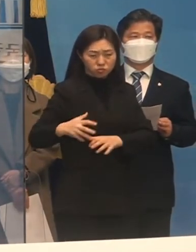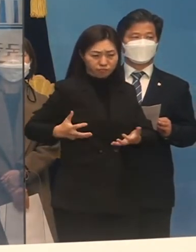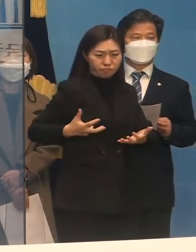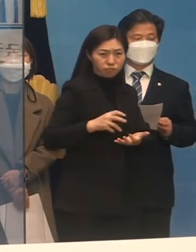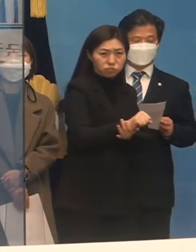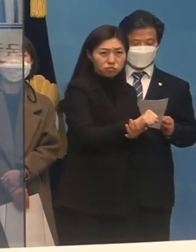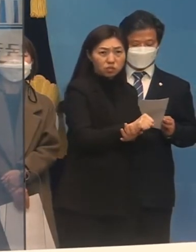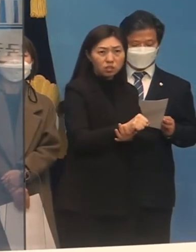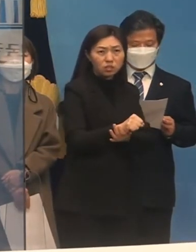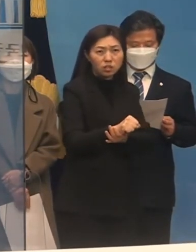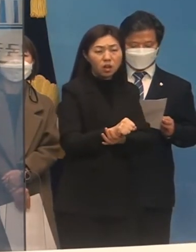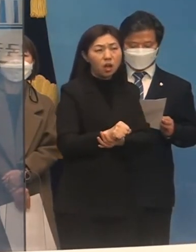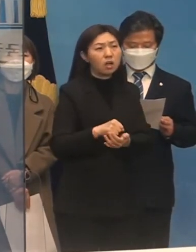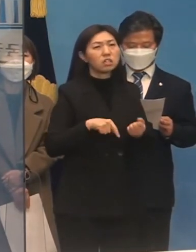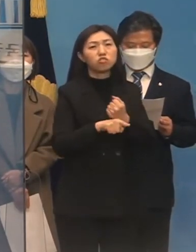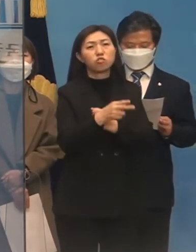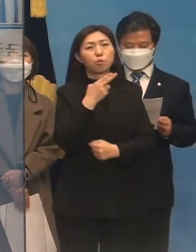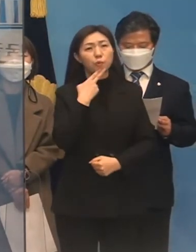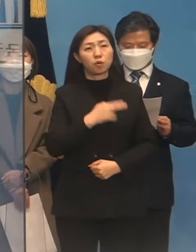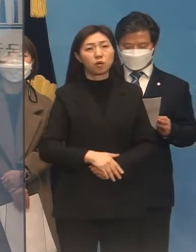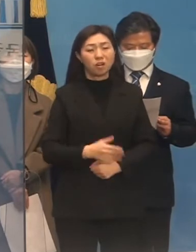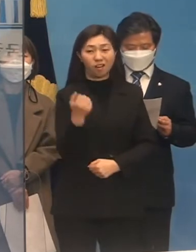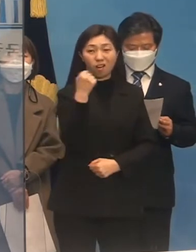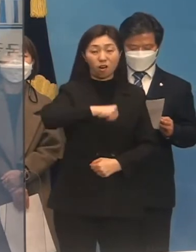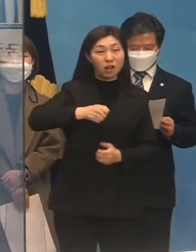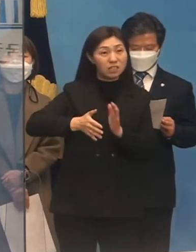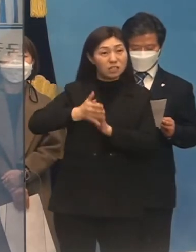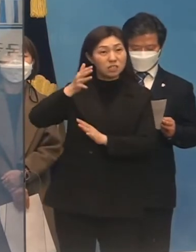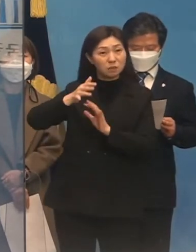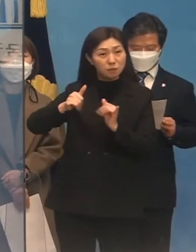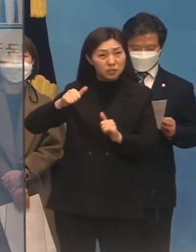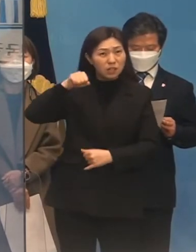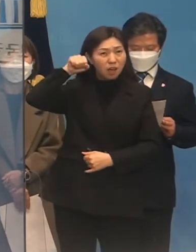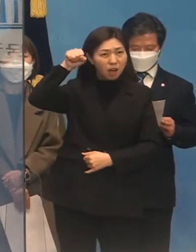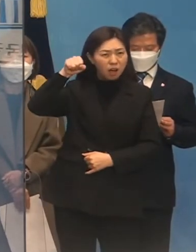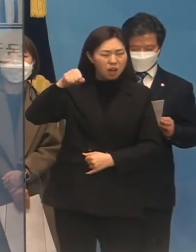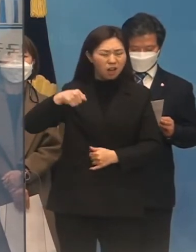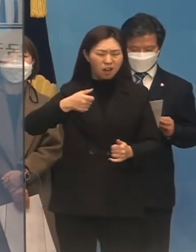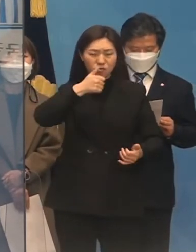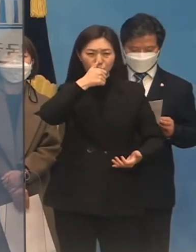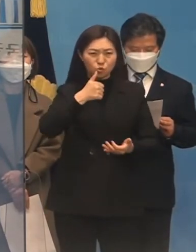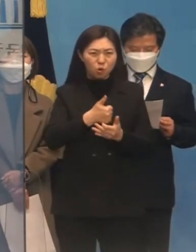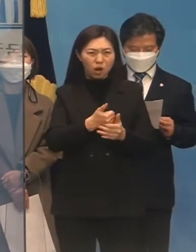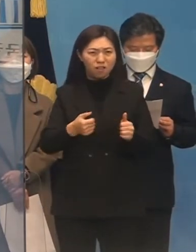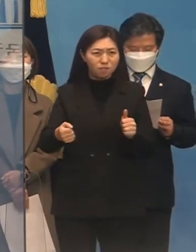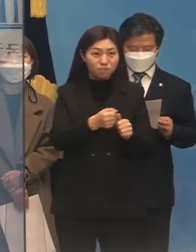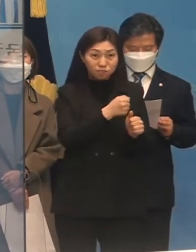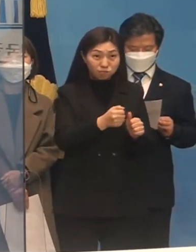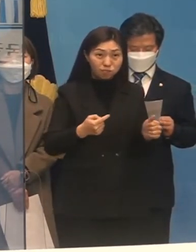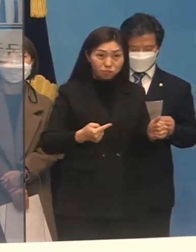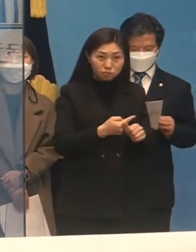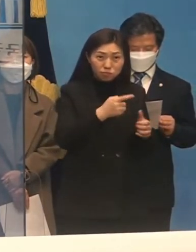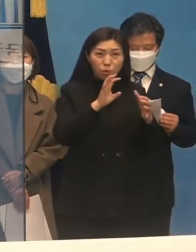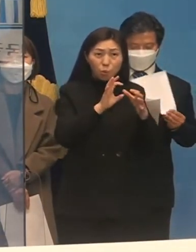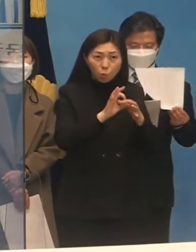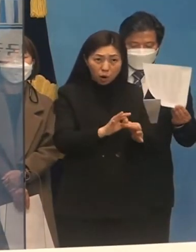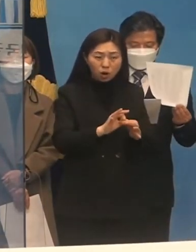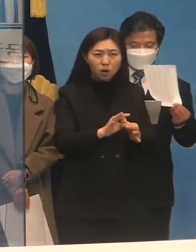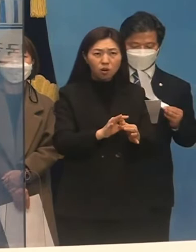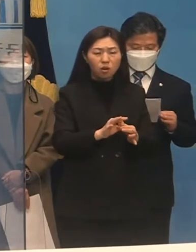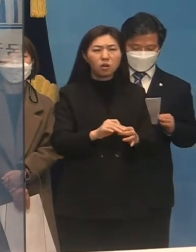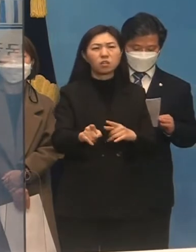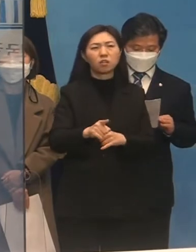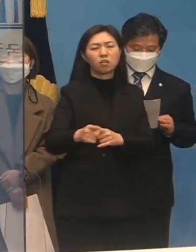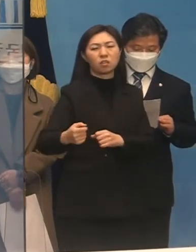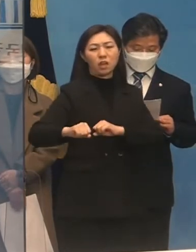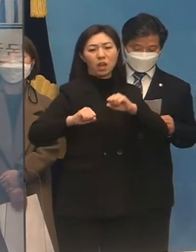없었습니다. 저항하는 시민들에게 저지른 잔혹한 범죄에 대해 관련자들은 응당한 처벌을